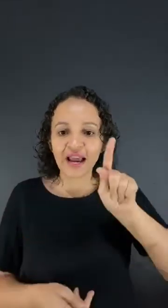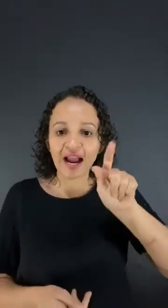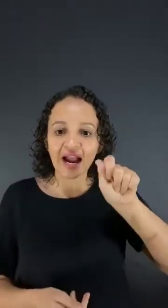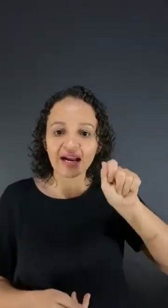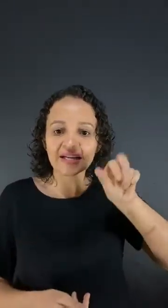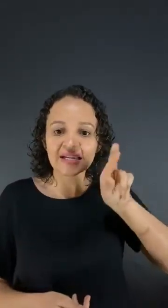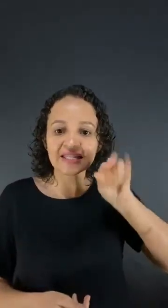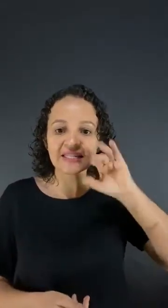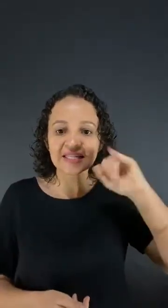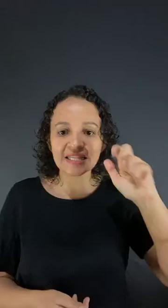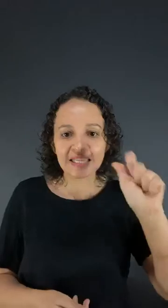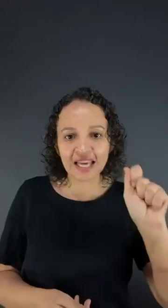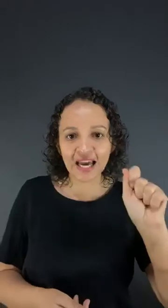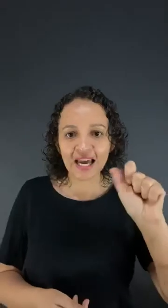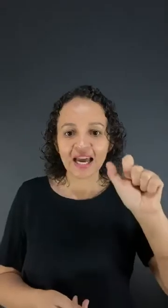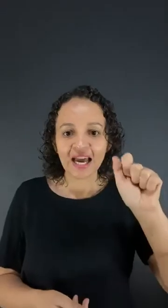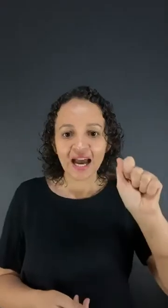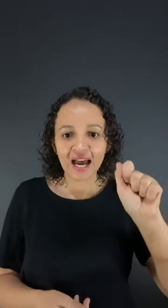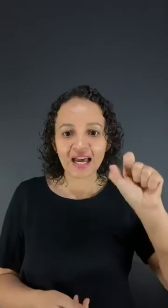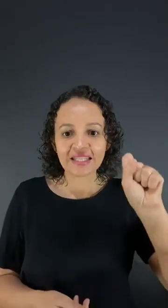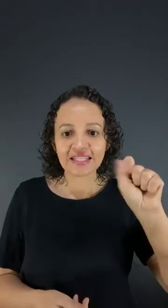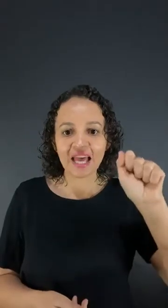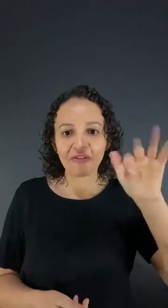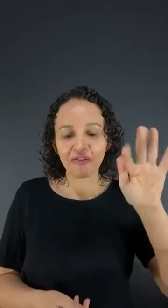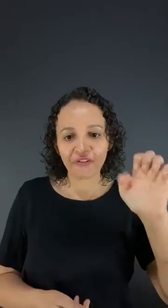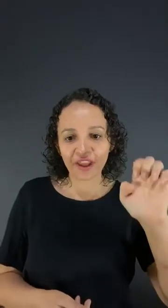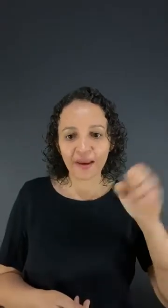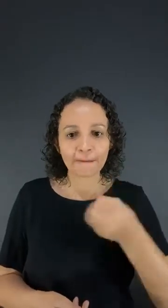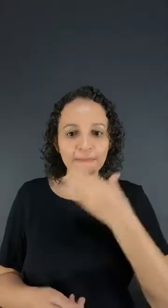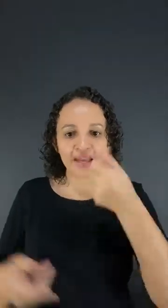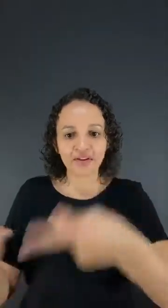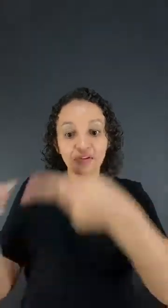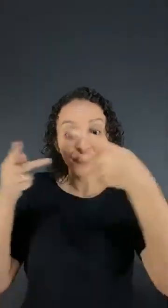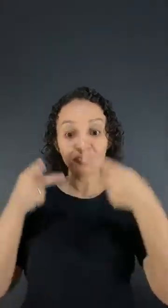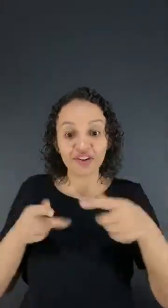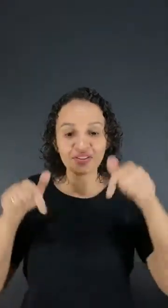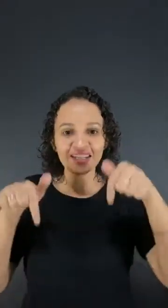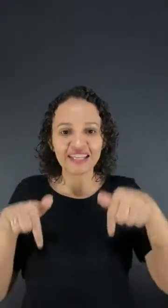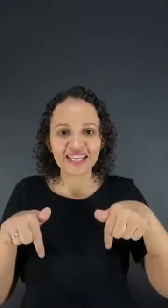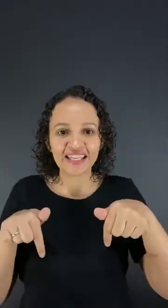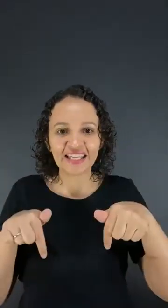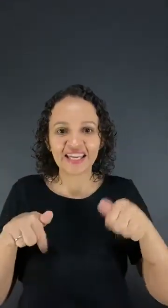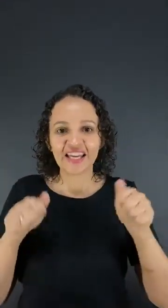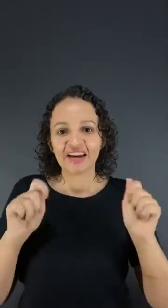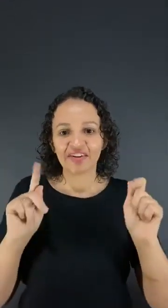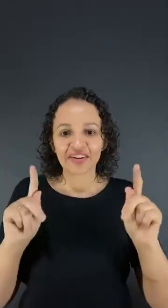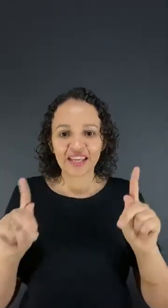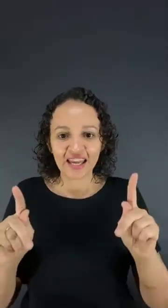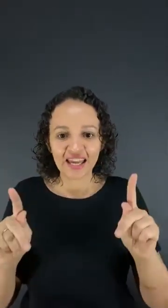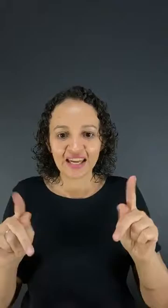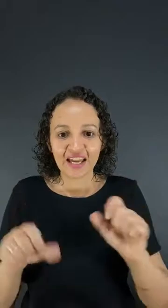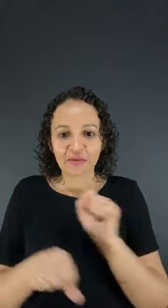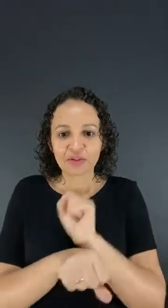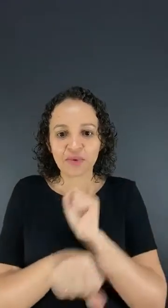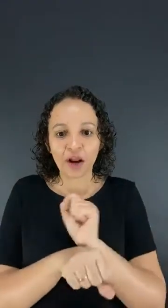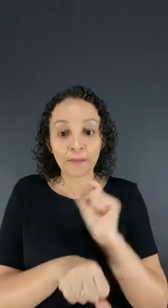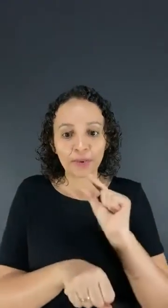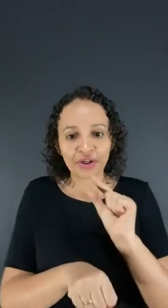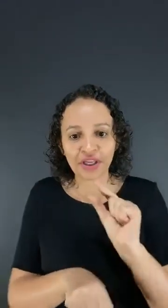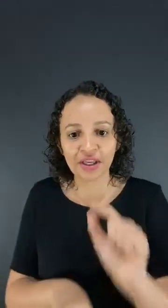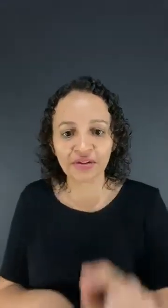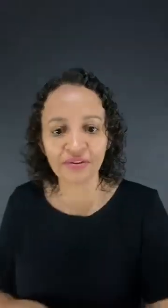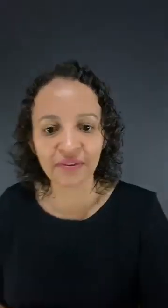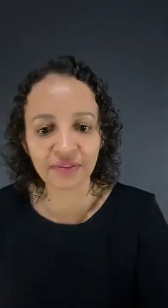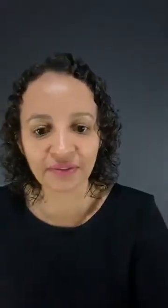bem-vindo. Garcia Azaf. Bem-vindo aqui. Ok? Vamos esperar